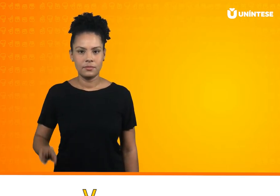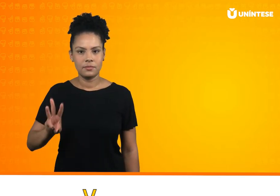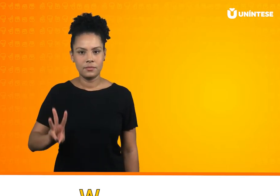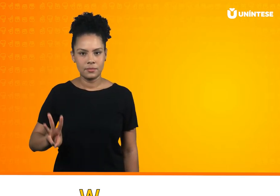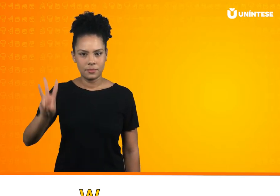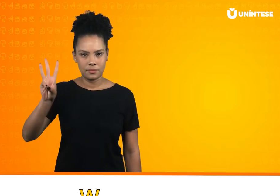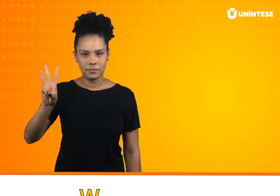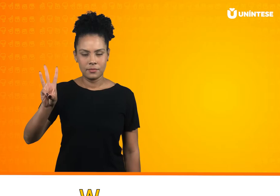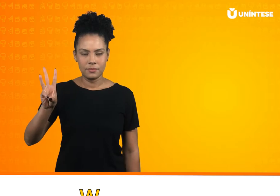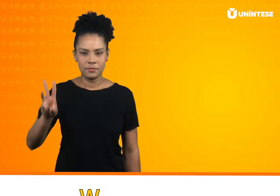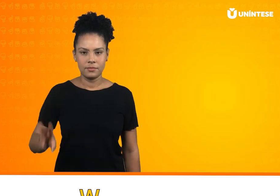W,